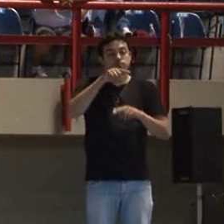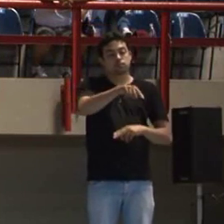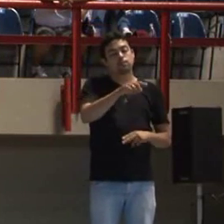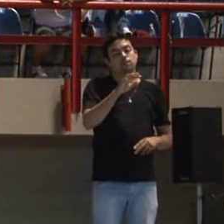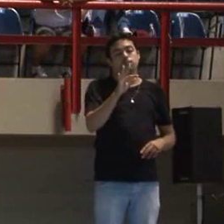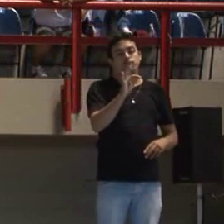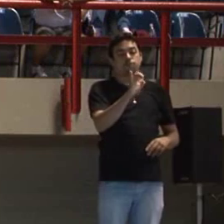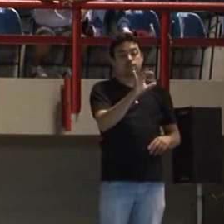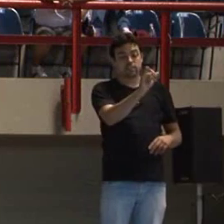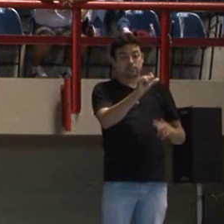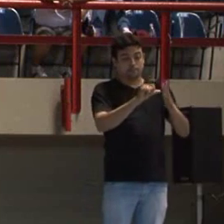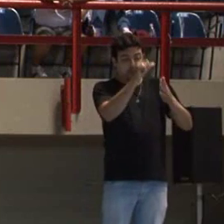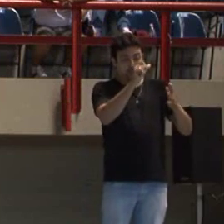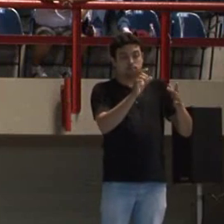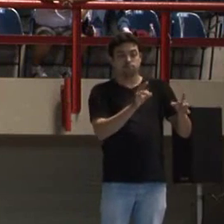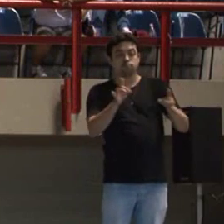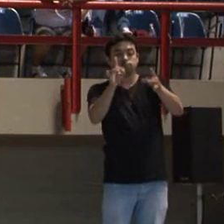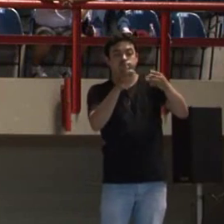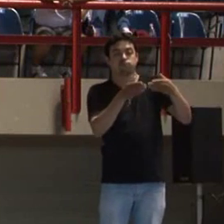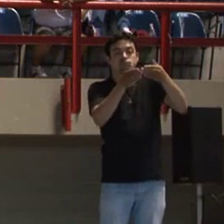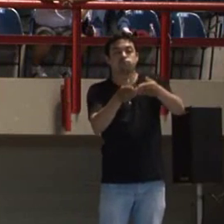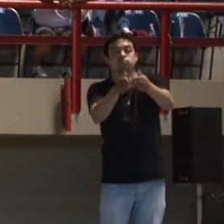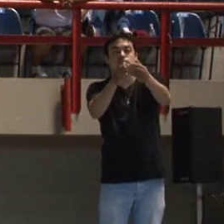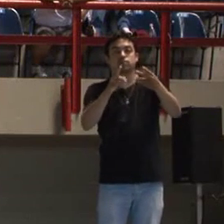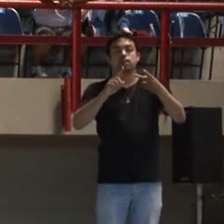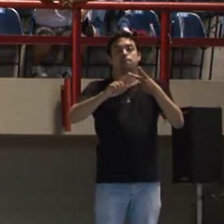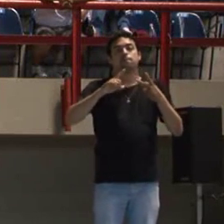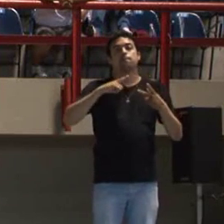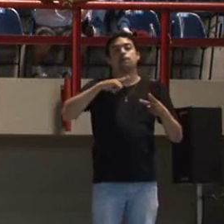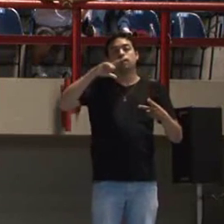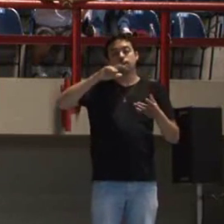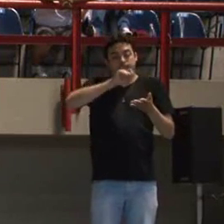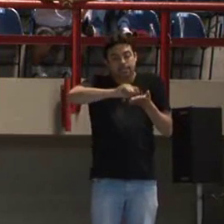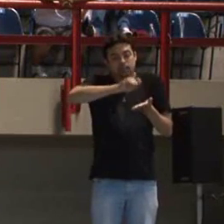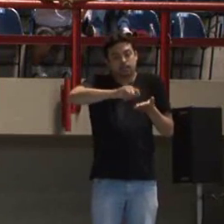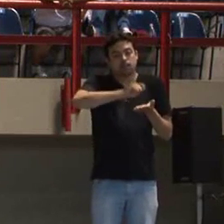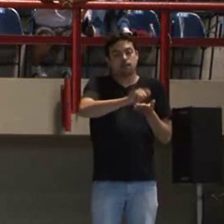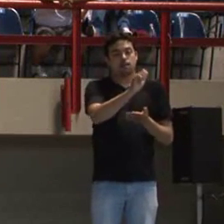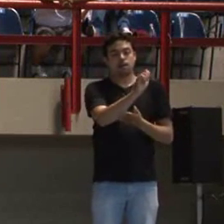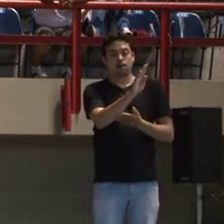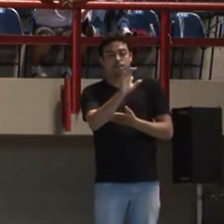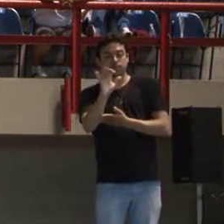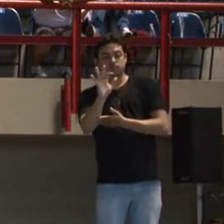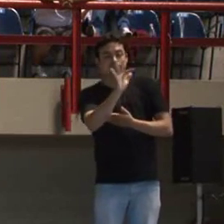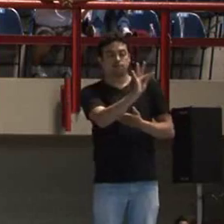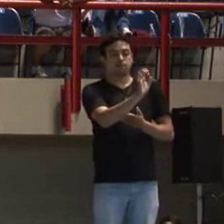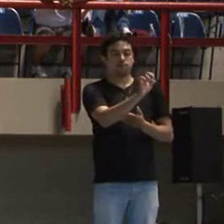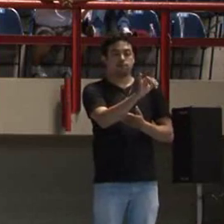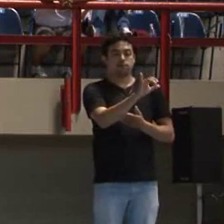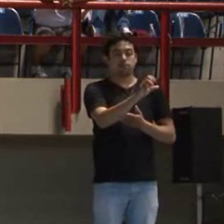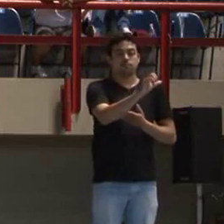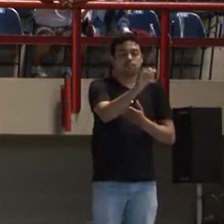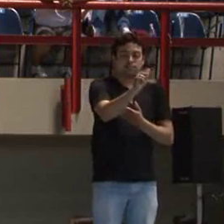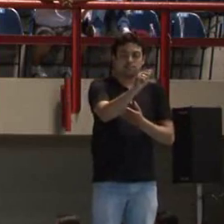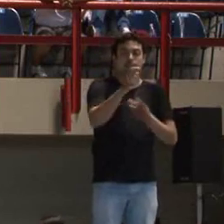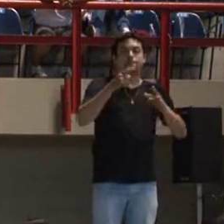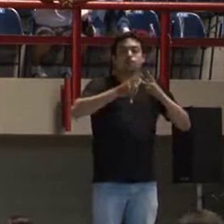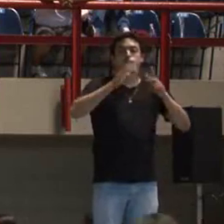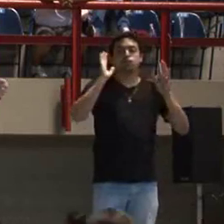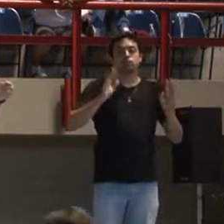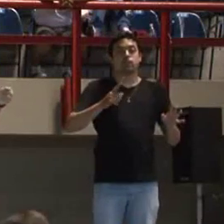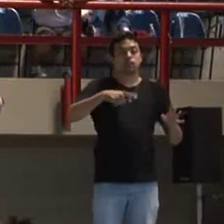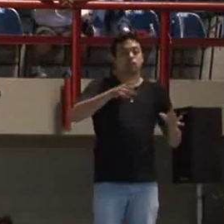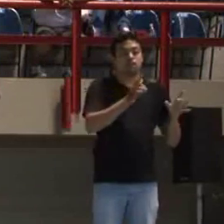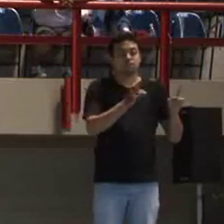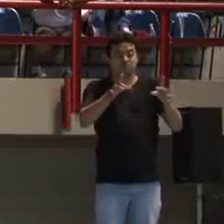fazer comércio. Qual foi a primeira nação a criar o alfabeto? Quem foi a Fenícia? A Fenícia. Porque quando a gente vai